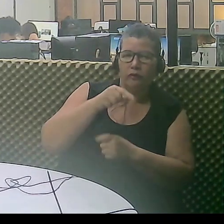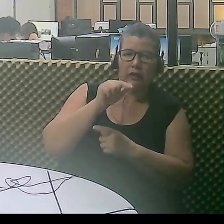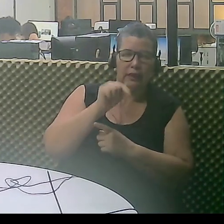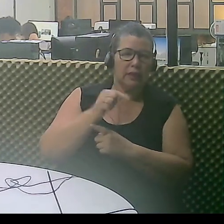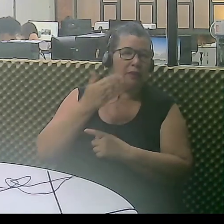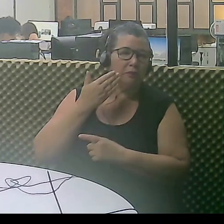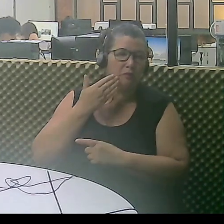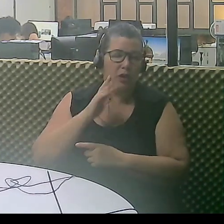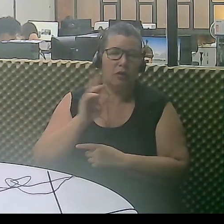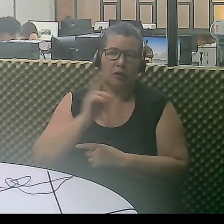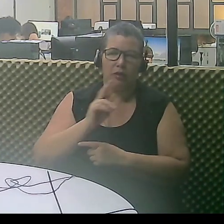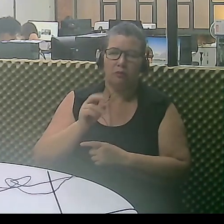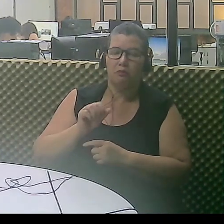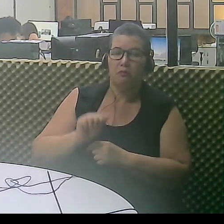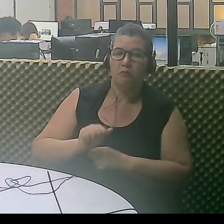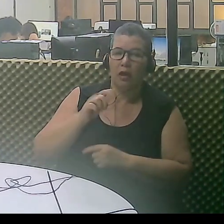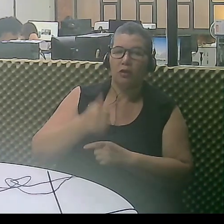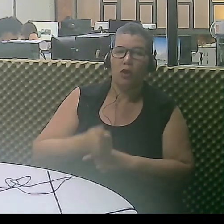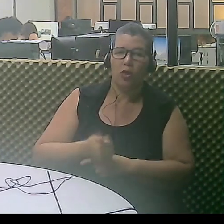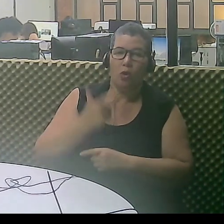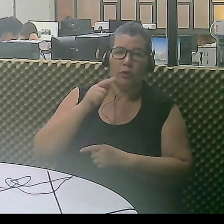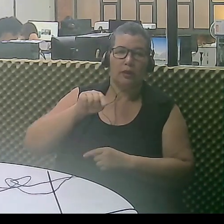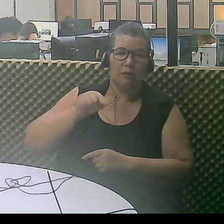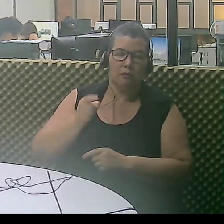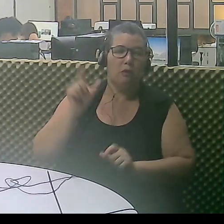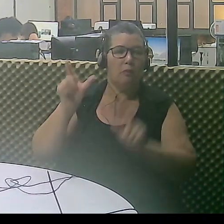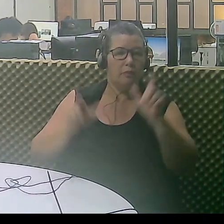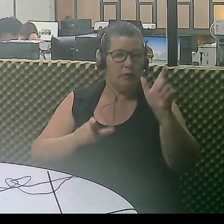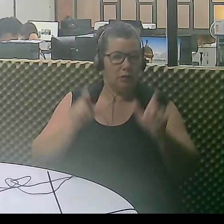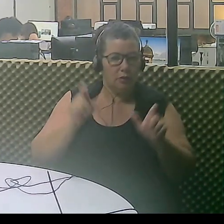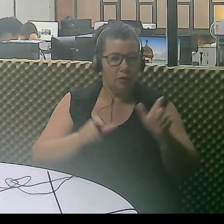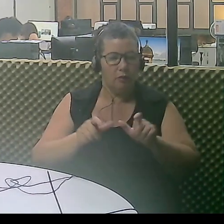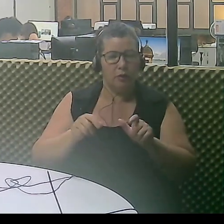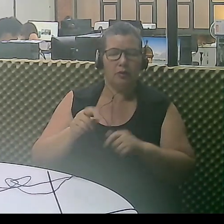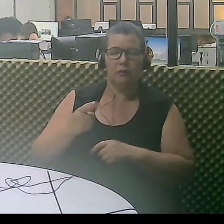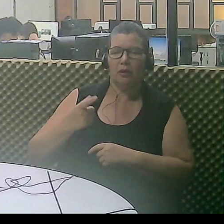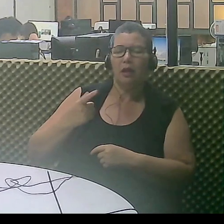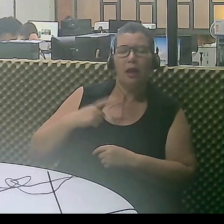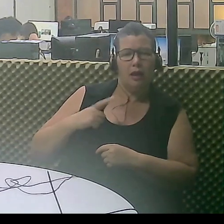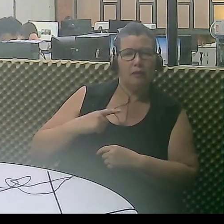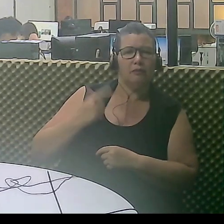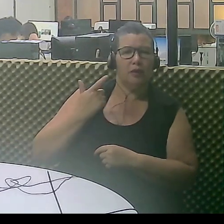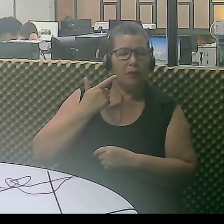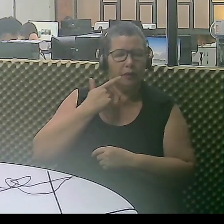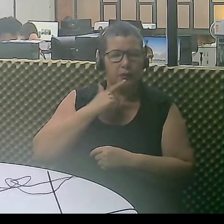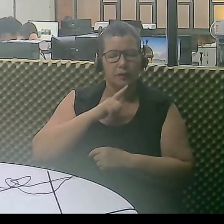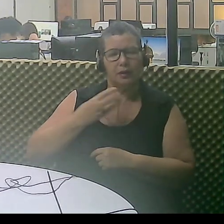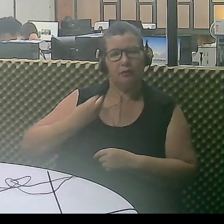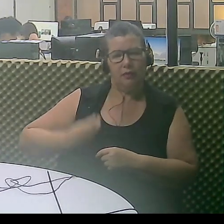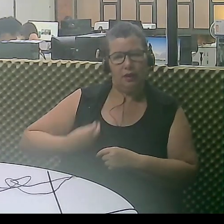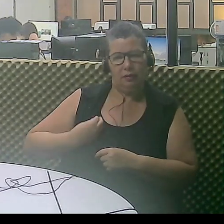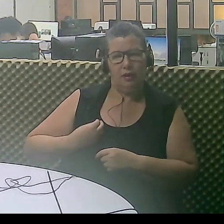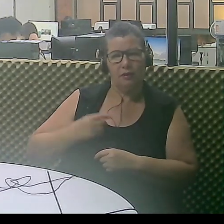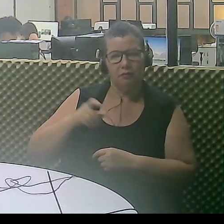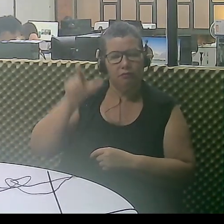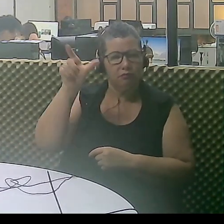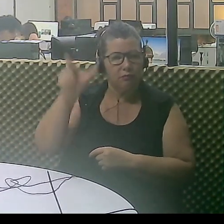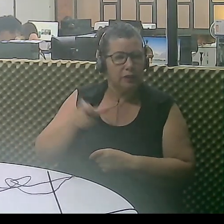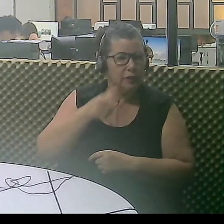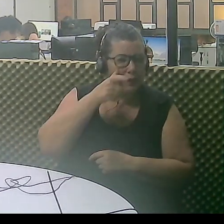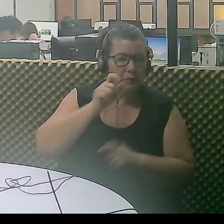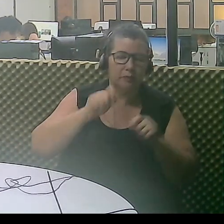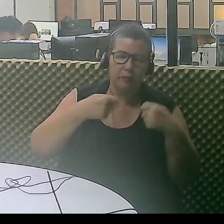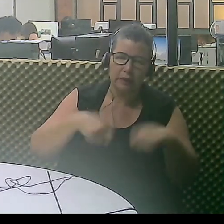atendendo mais de 12 mil pessoas. Para participar do Mutirão Dívida Zero 2023, os interessados devem se